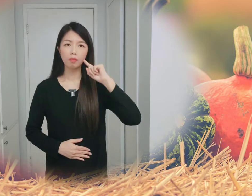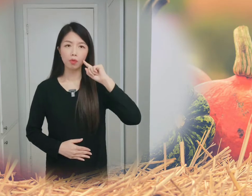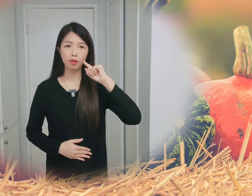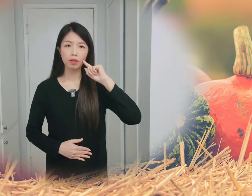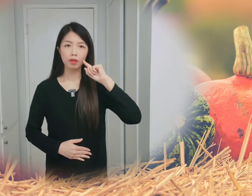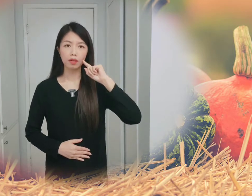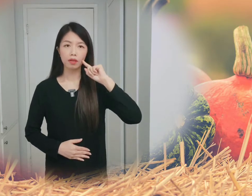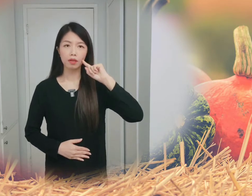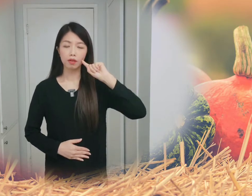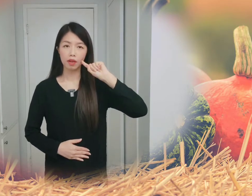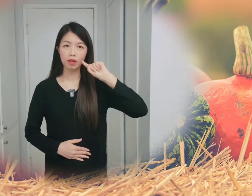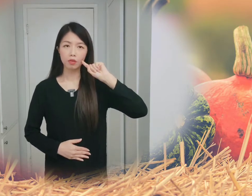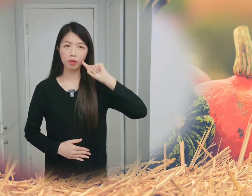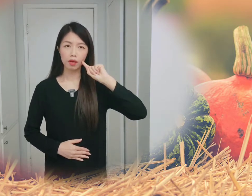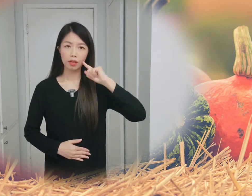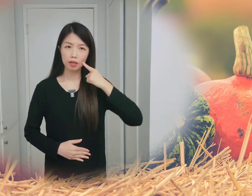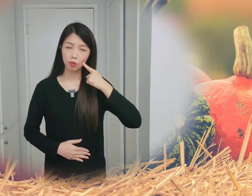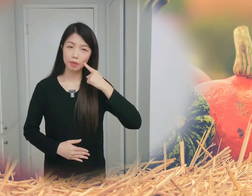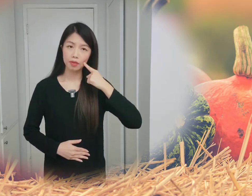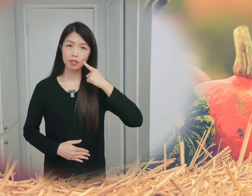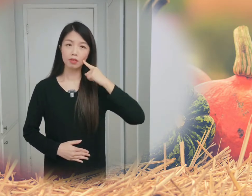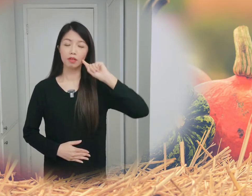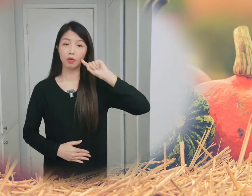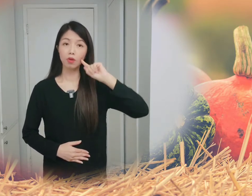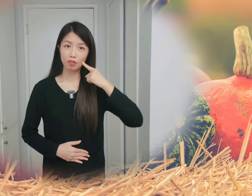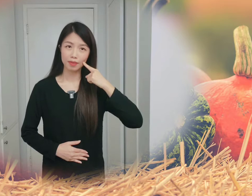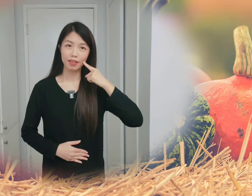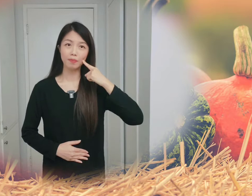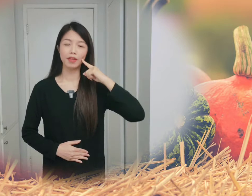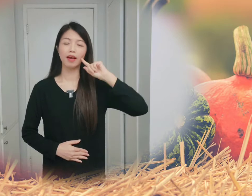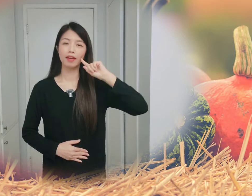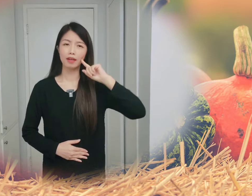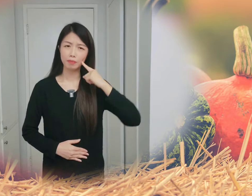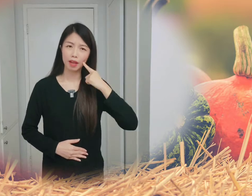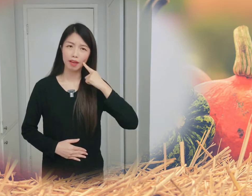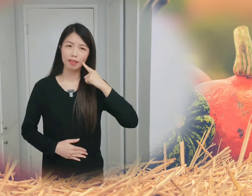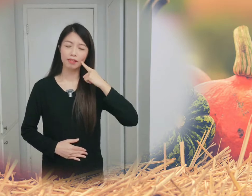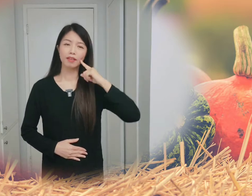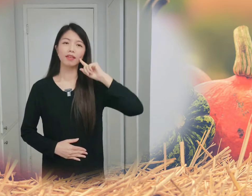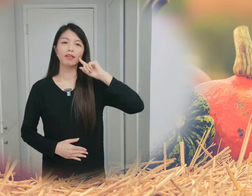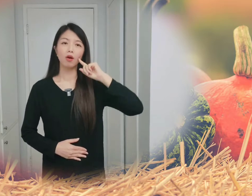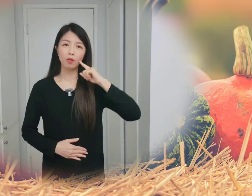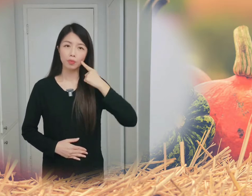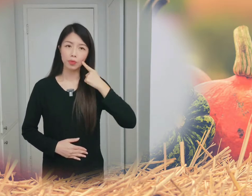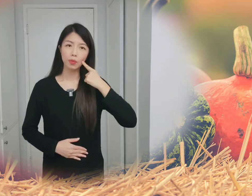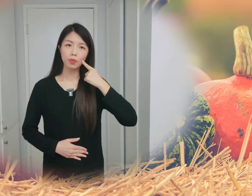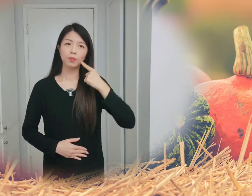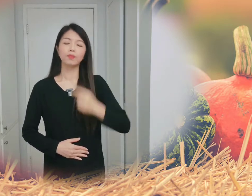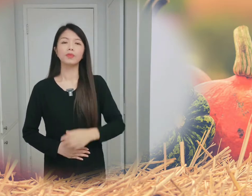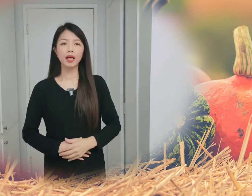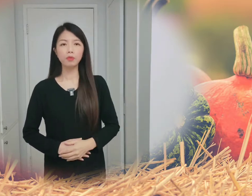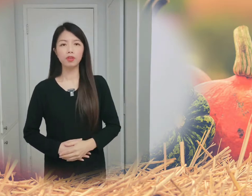이용해서 볼을 이렇게 손가락을 살짝 돌리면서 이렇게 돌려주시면 돼요. 예쁘다, 예쁘다.